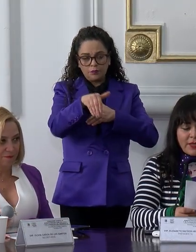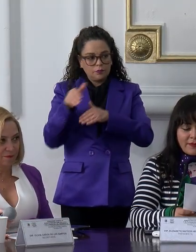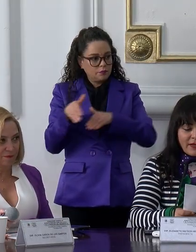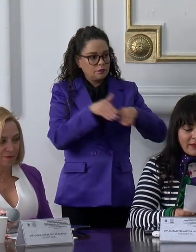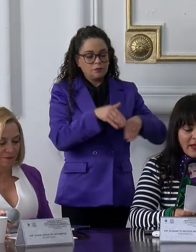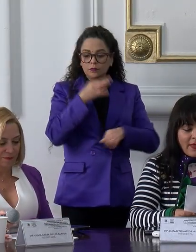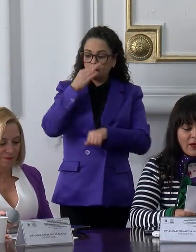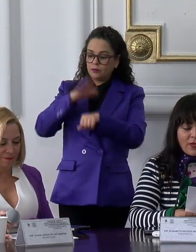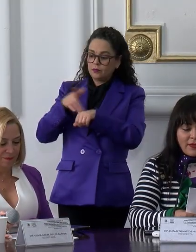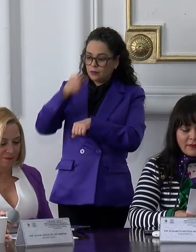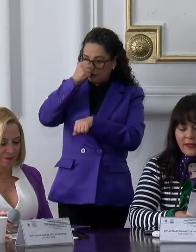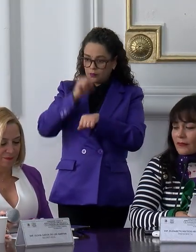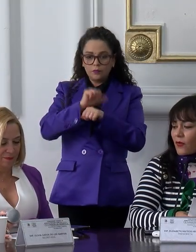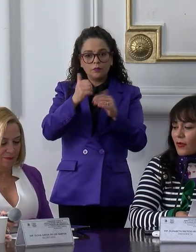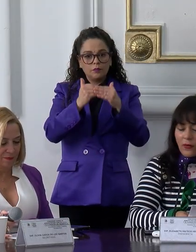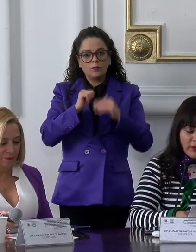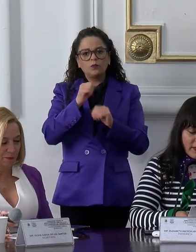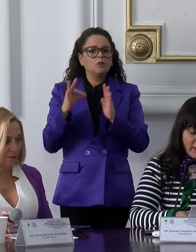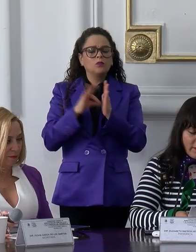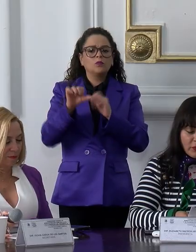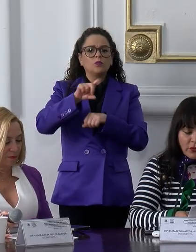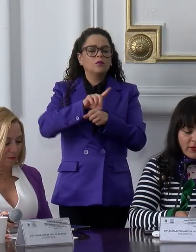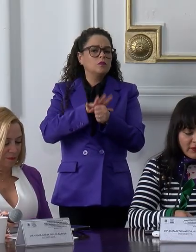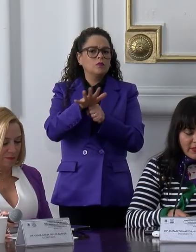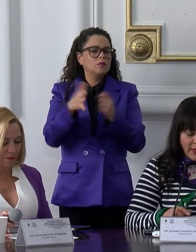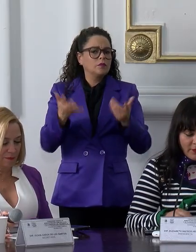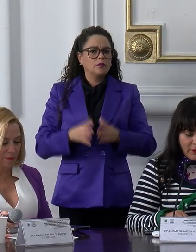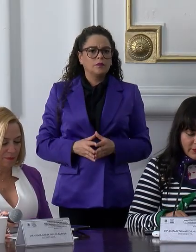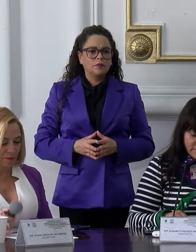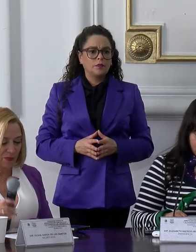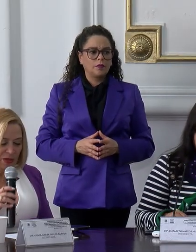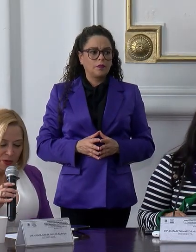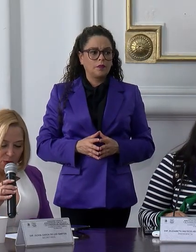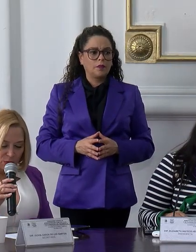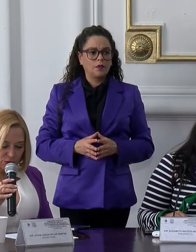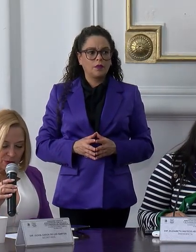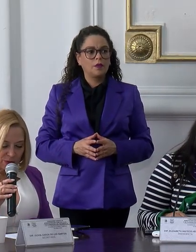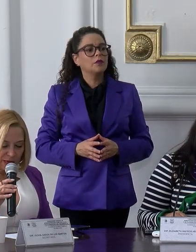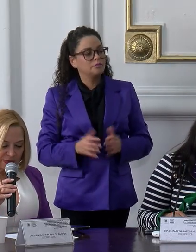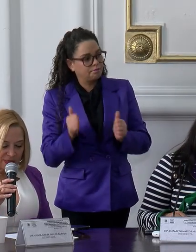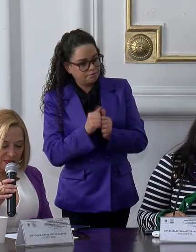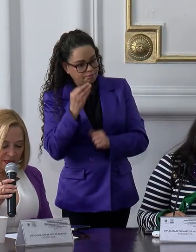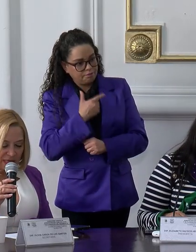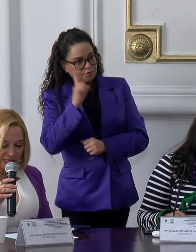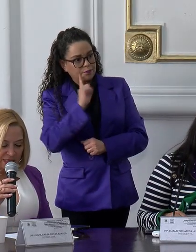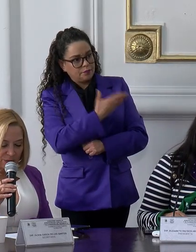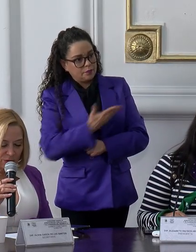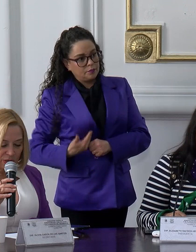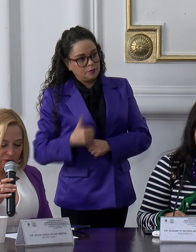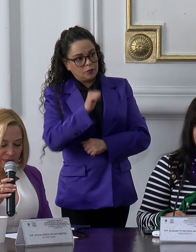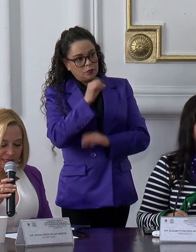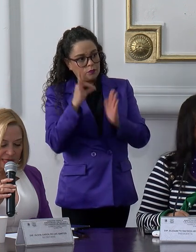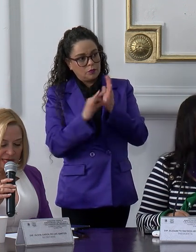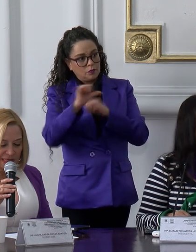la diputada secretaria a dar cuenta del siguiente punto del orden del día, por favor. Con gusto, diputada Presidenta. El siguiente